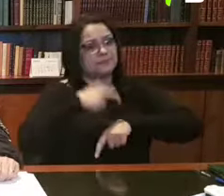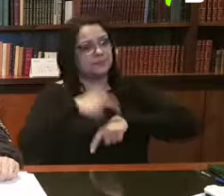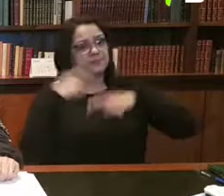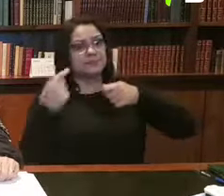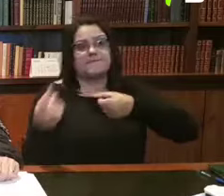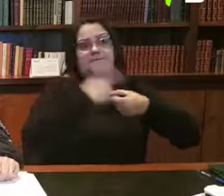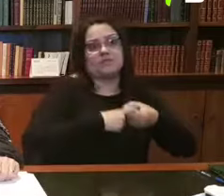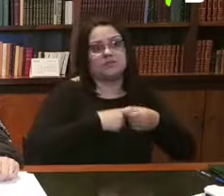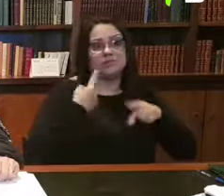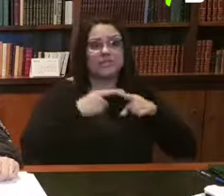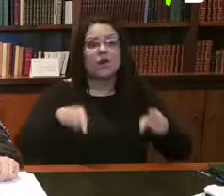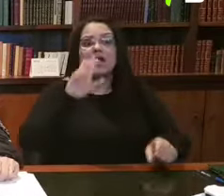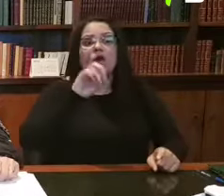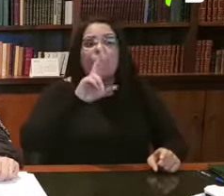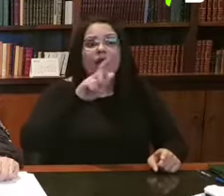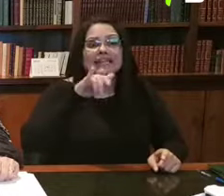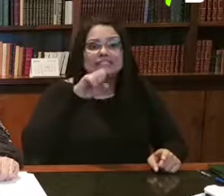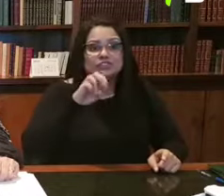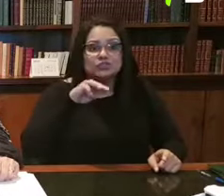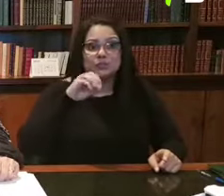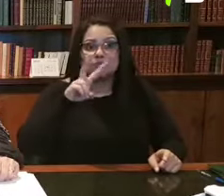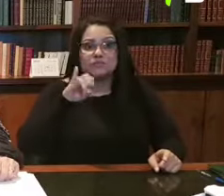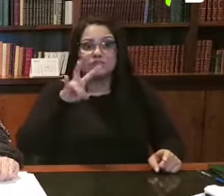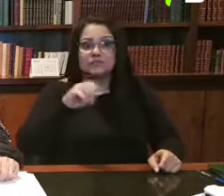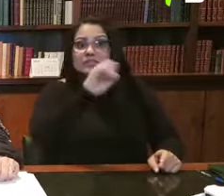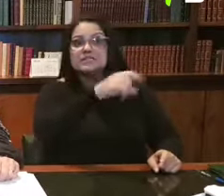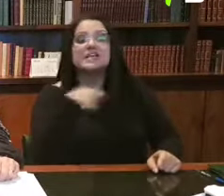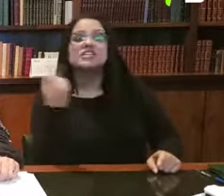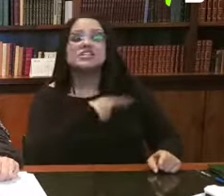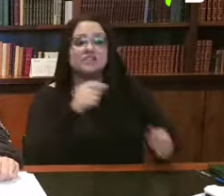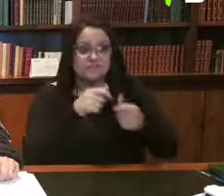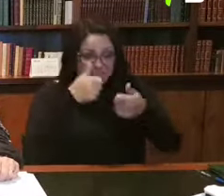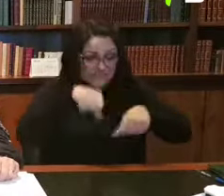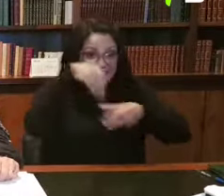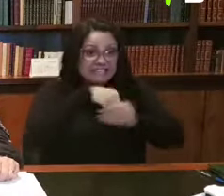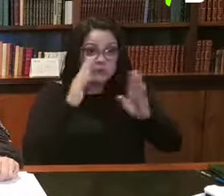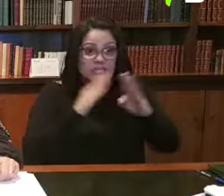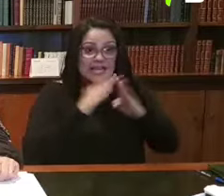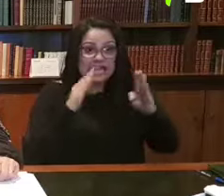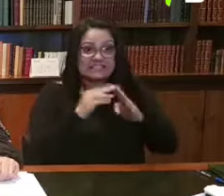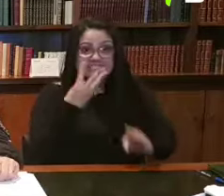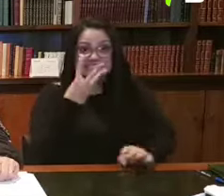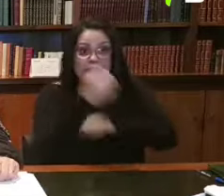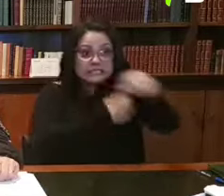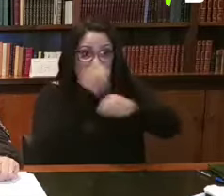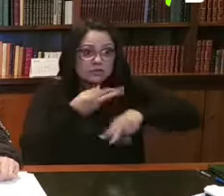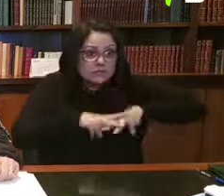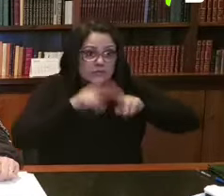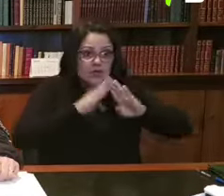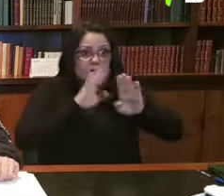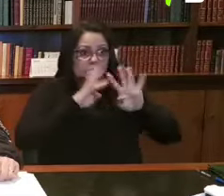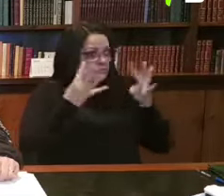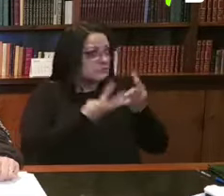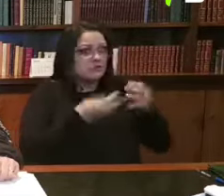nós temos que voltar porque nós somos amigos né por exemplo nós ficava em casa três anos é depressão é garantido é depressão traçado em casa